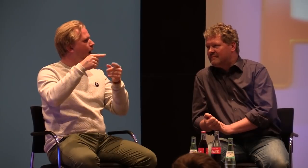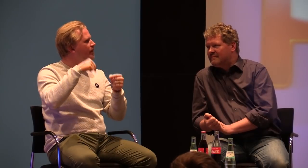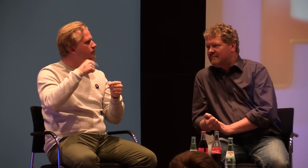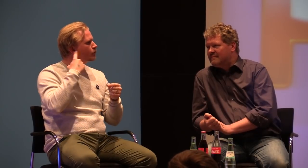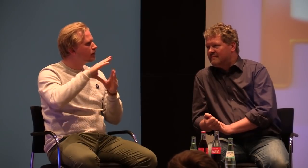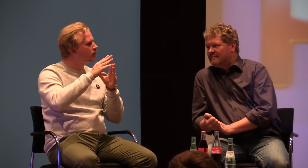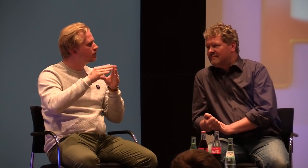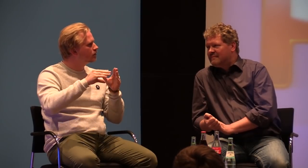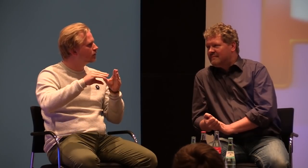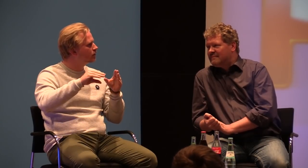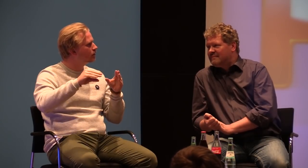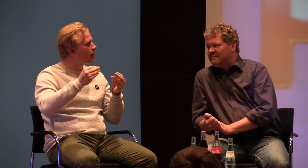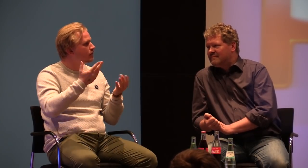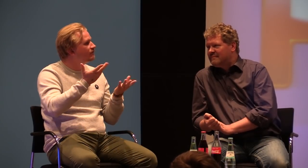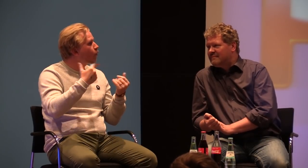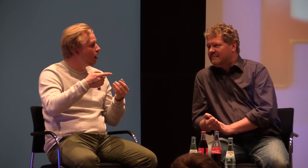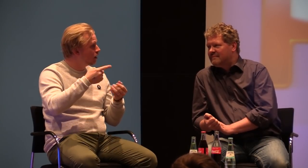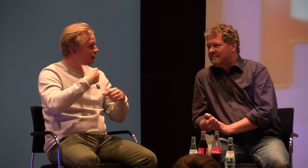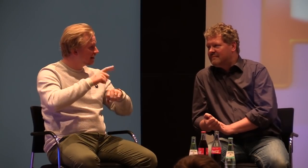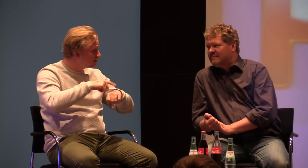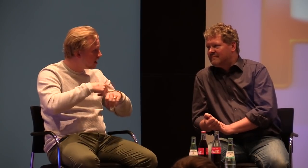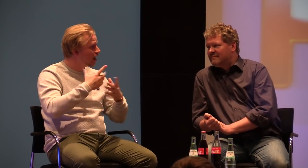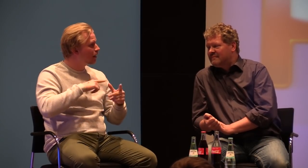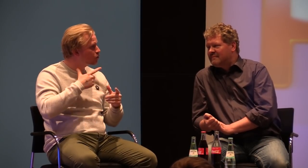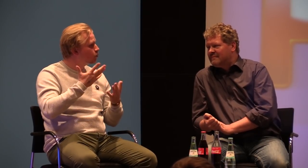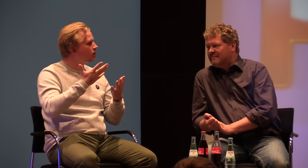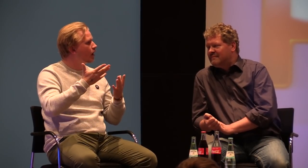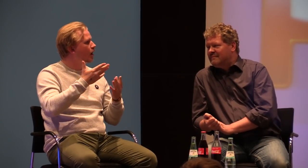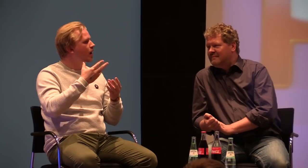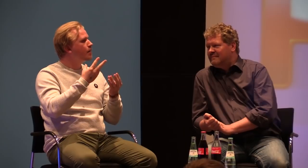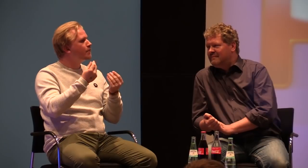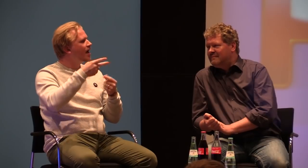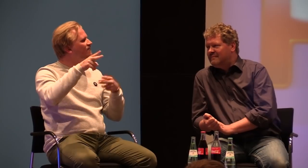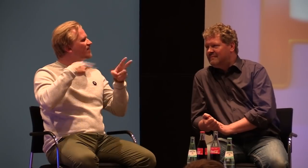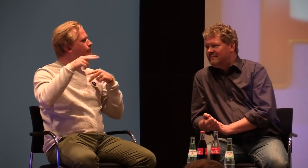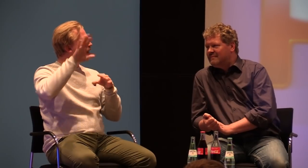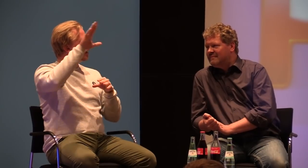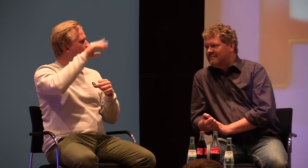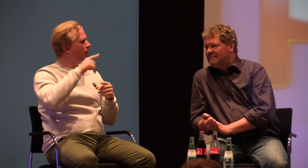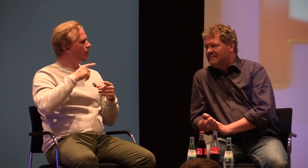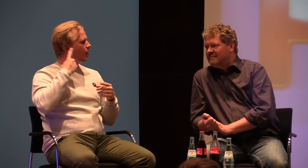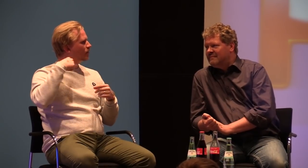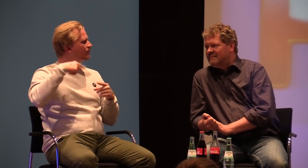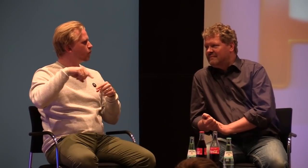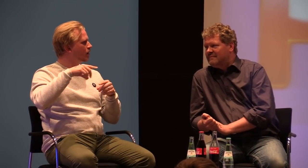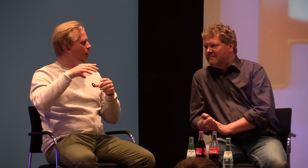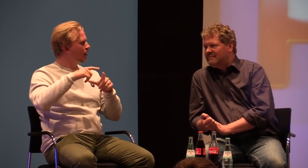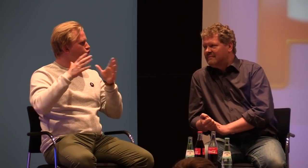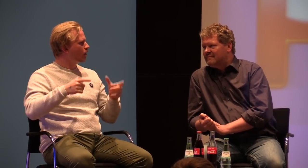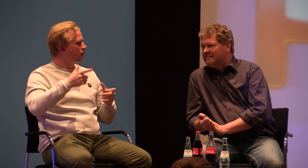sie kämpfen, die sind für mich einfach greifbarer. Das ist mir einfach klarer, was zu machen. Momentan ist es sehr ruhig geworden, die